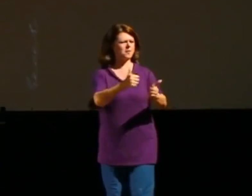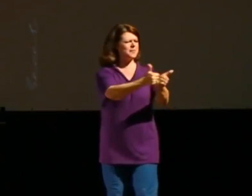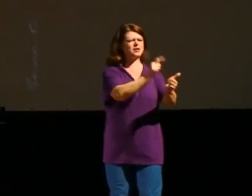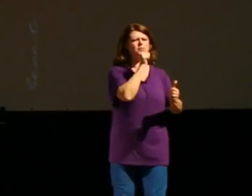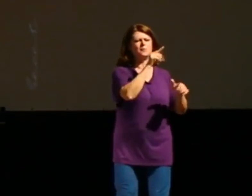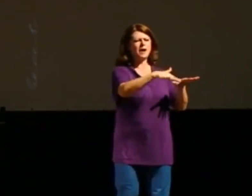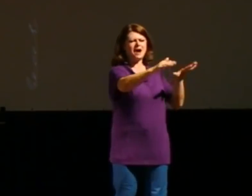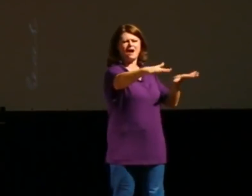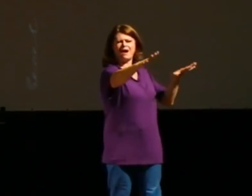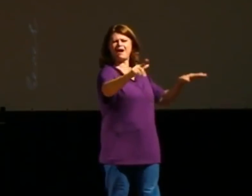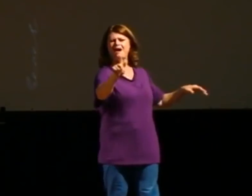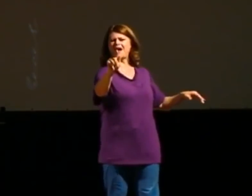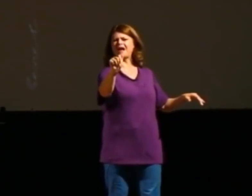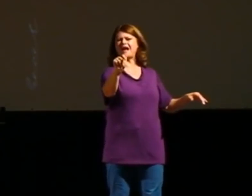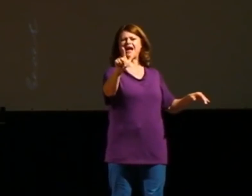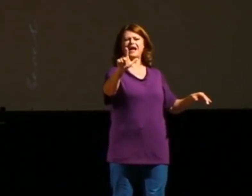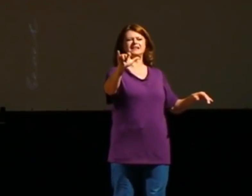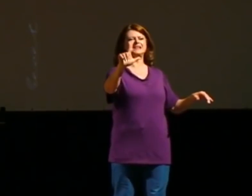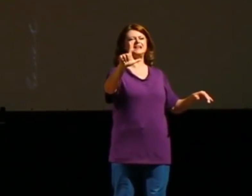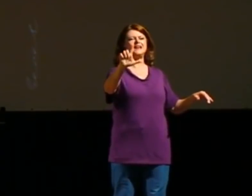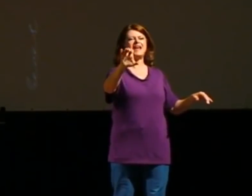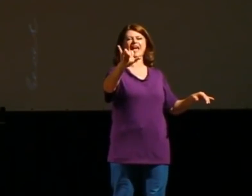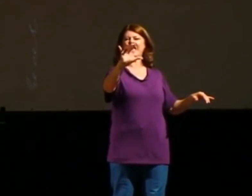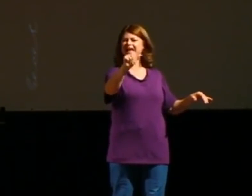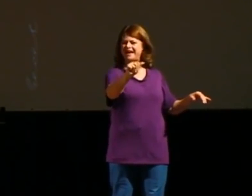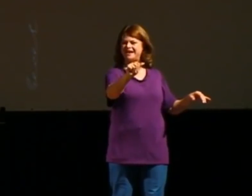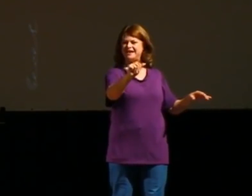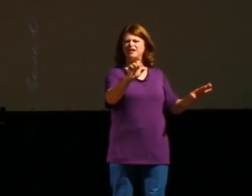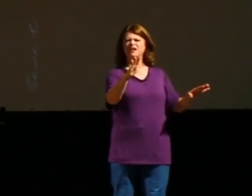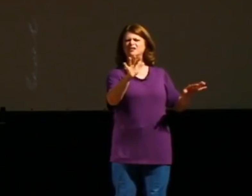do ladinho, 3 quilômetros, dá mais ou menos a pé,